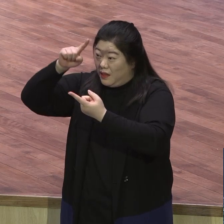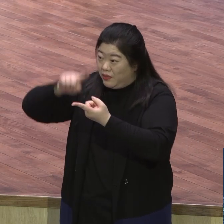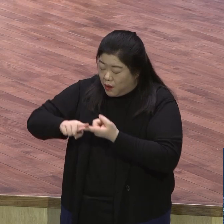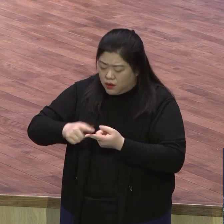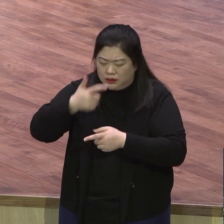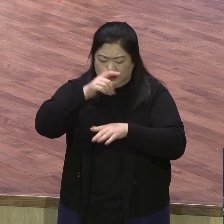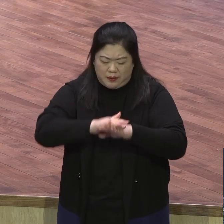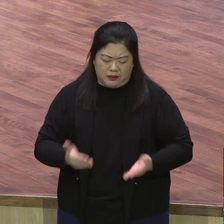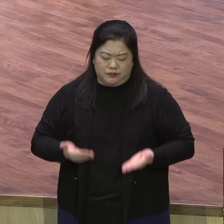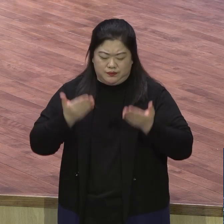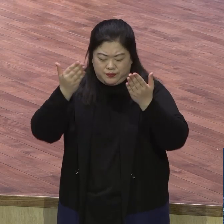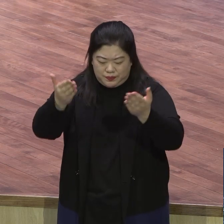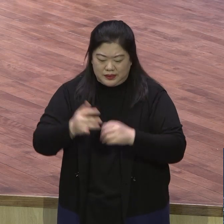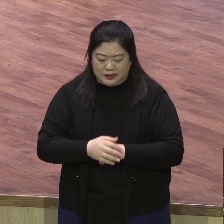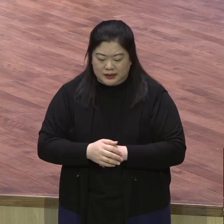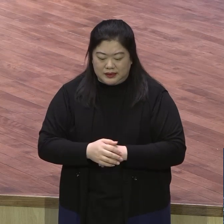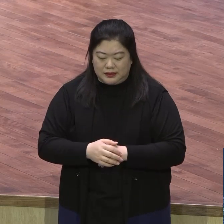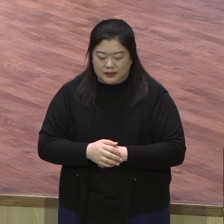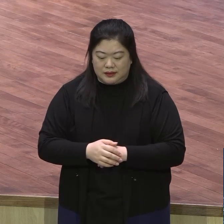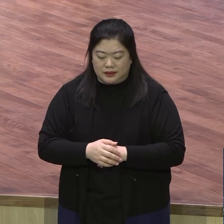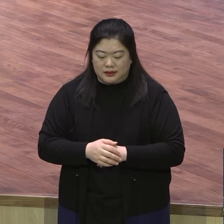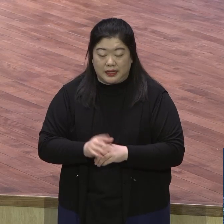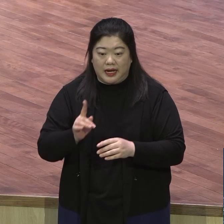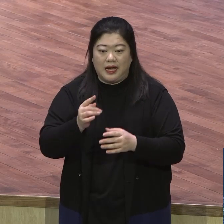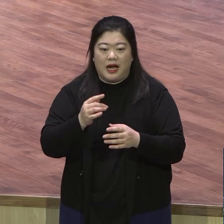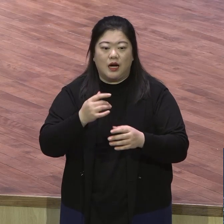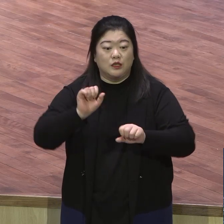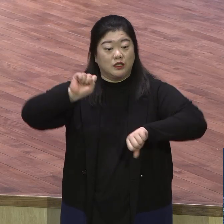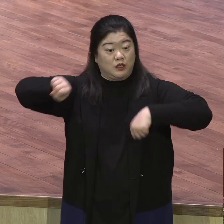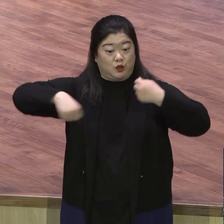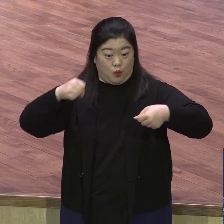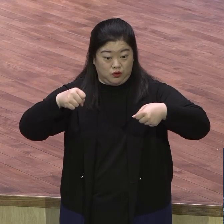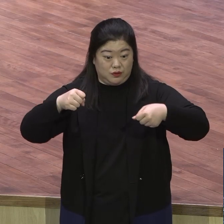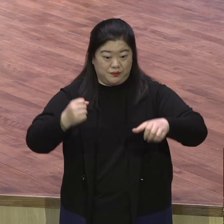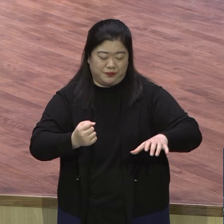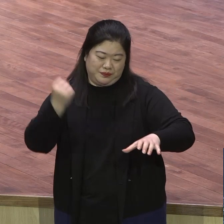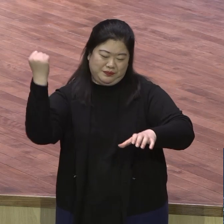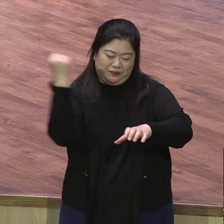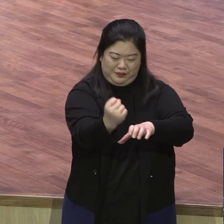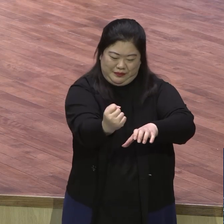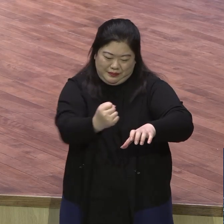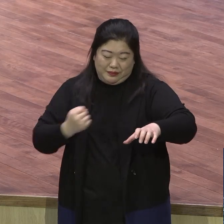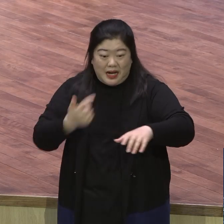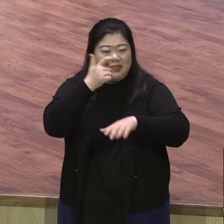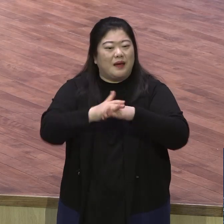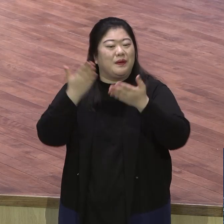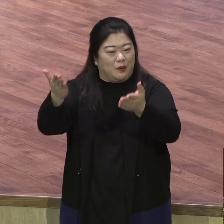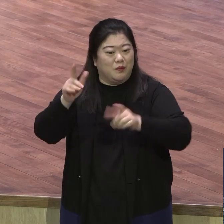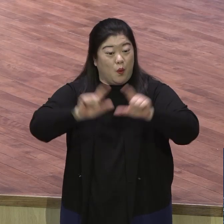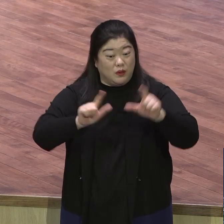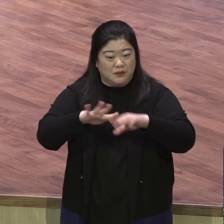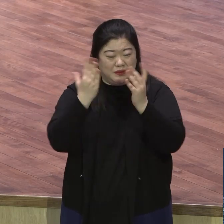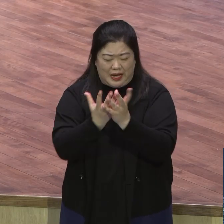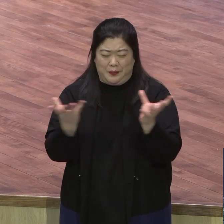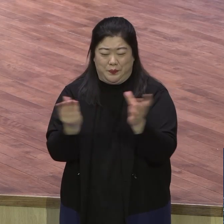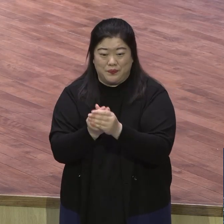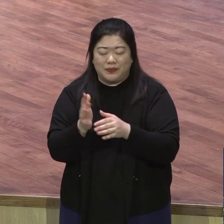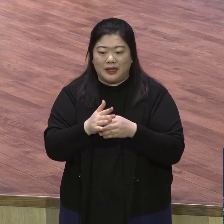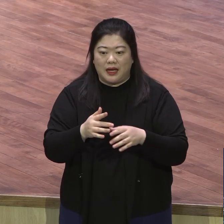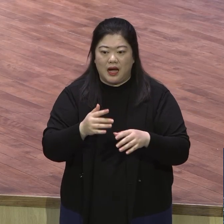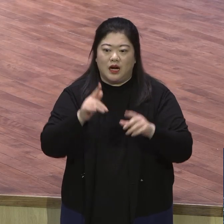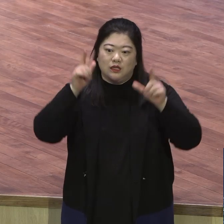모든 짐승을 다 쪼개가지고 하나님 각을 떠서 번째로 들이는데 삼새 조그만한 새 조그만 이거를 너무 작다고 안